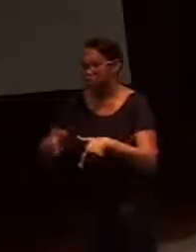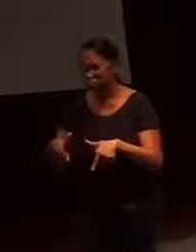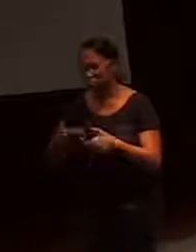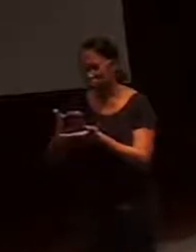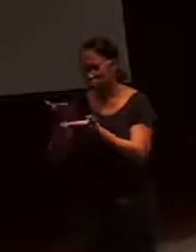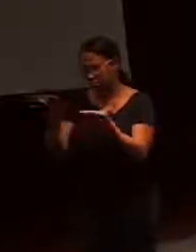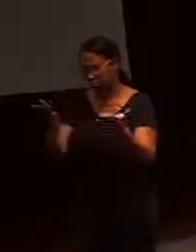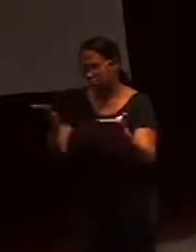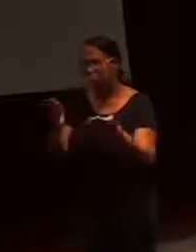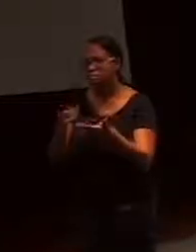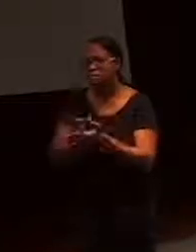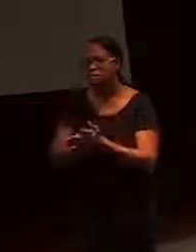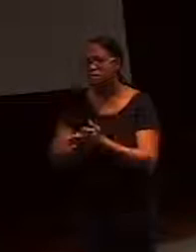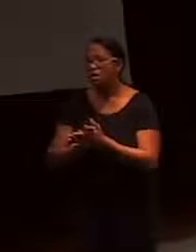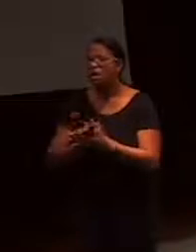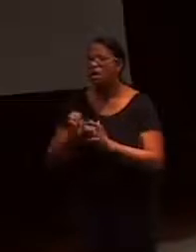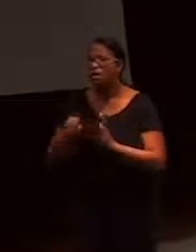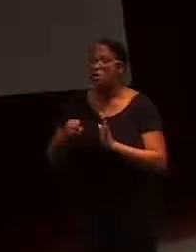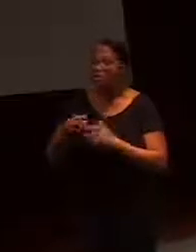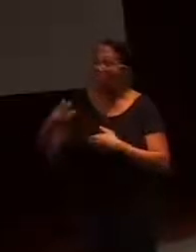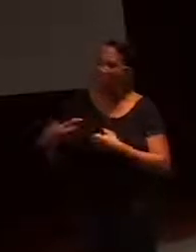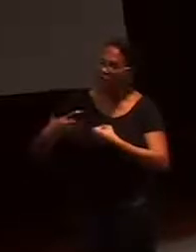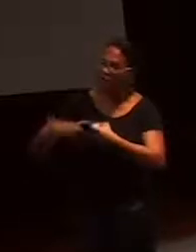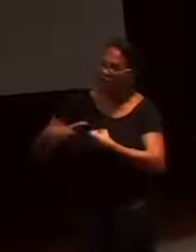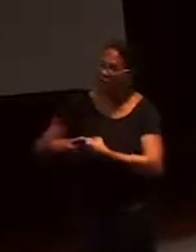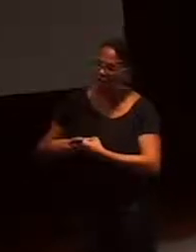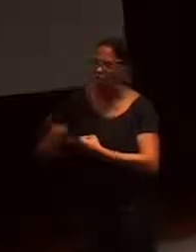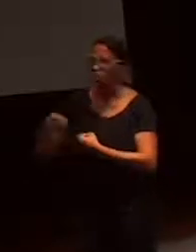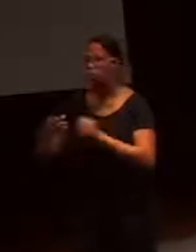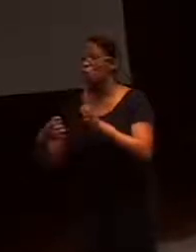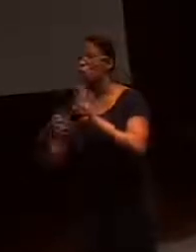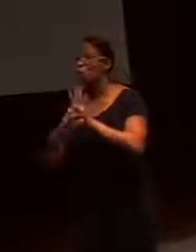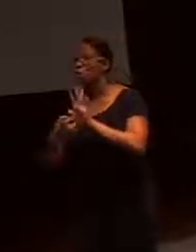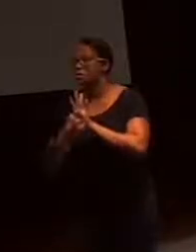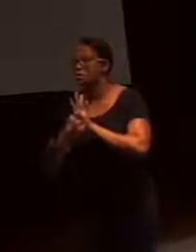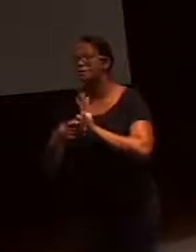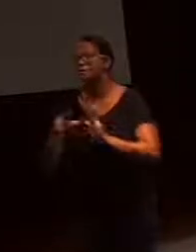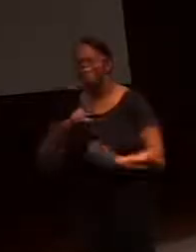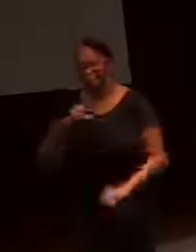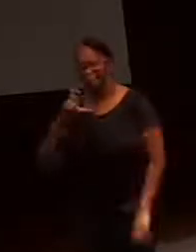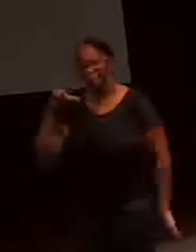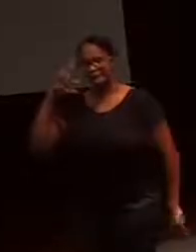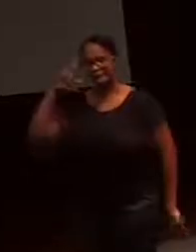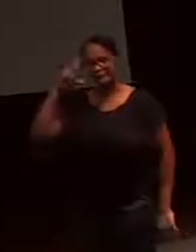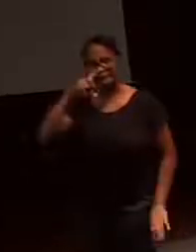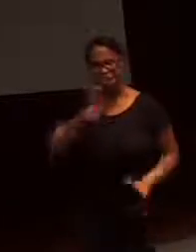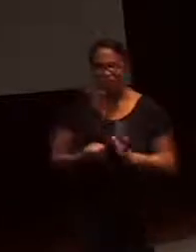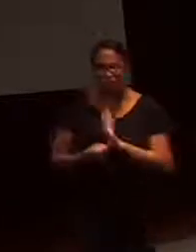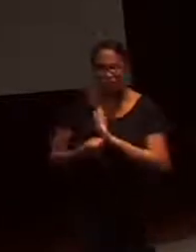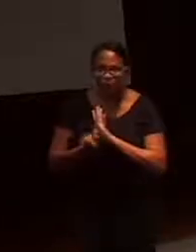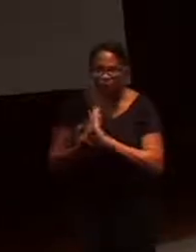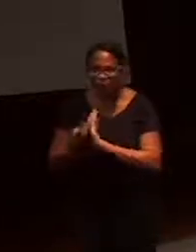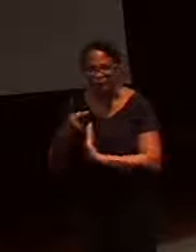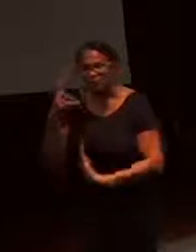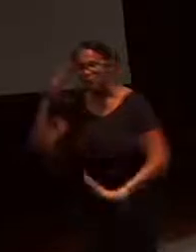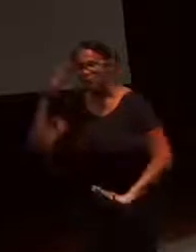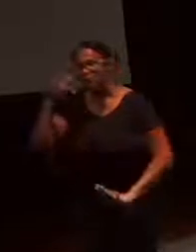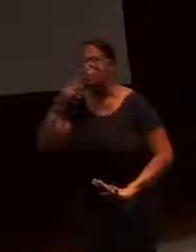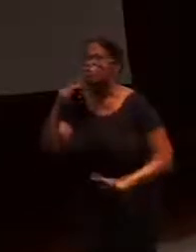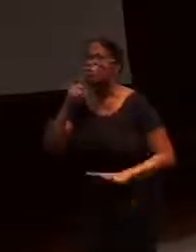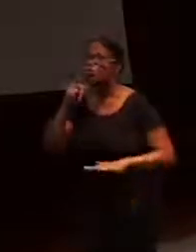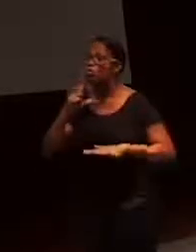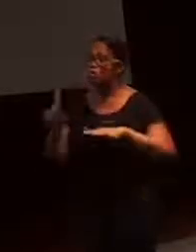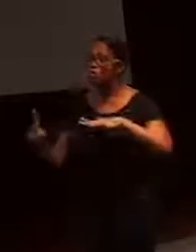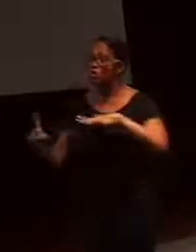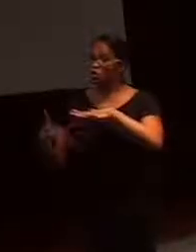trabalhadores, efetivos ou não, nós temos uma enorme dificuldade de incluir e de